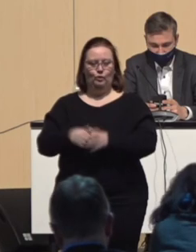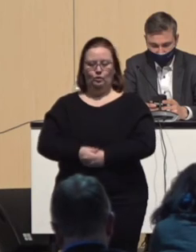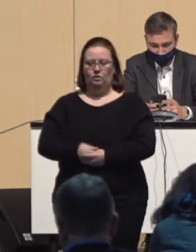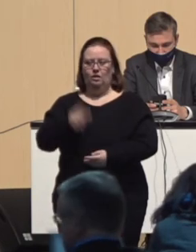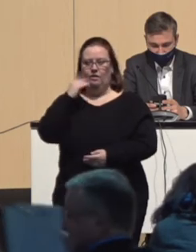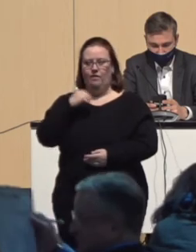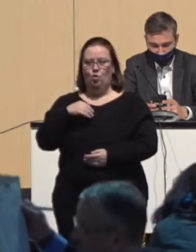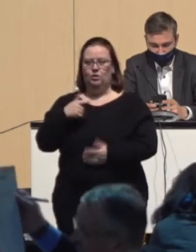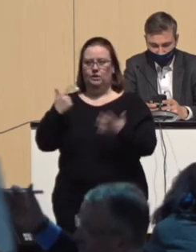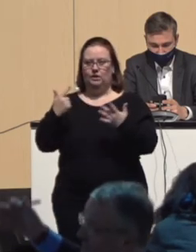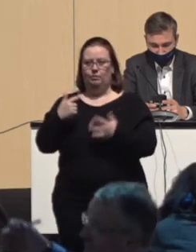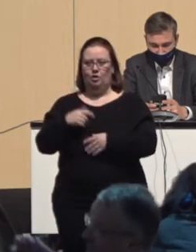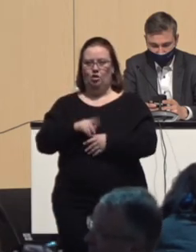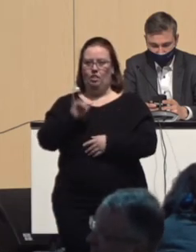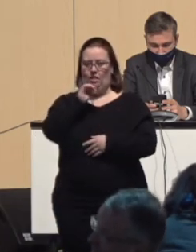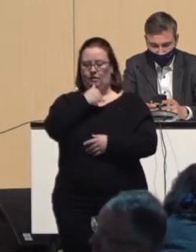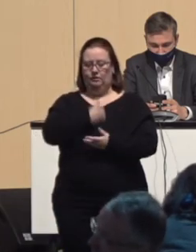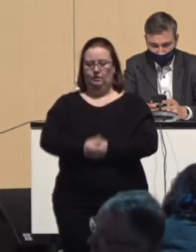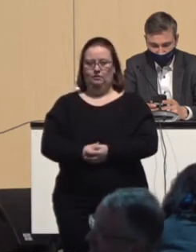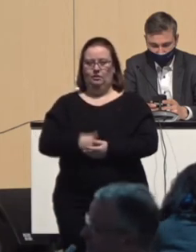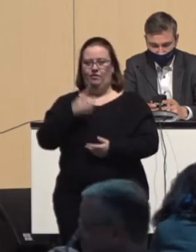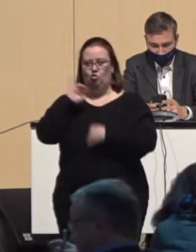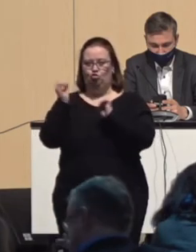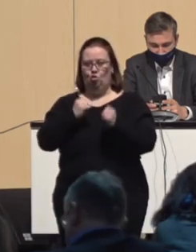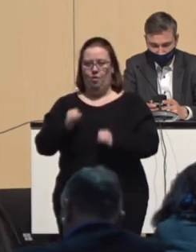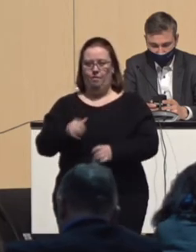Frau Siebeneicher, Frau Sturm,